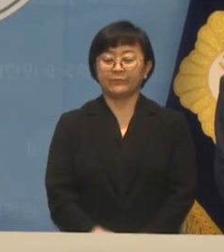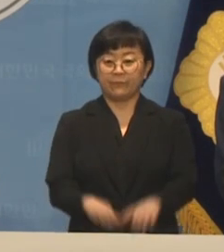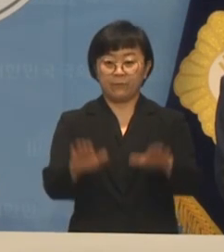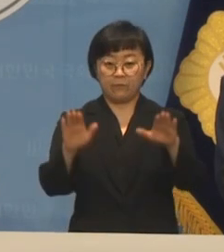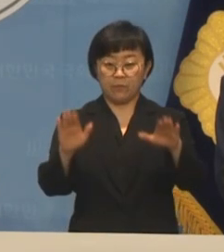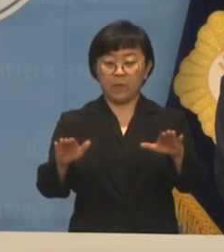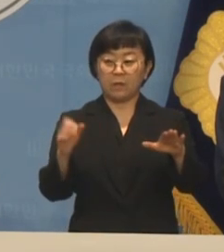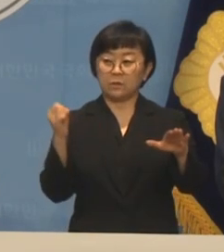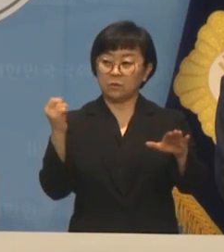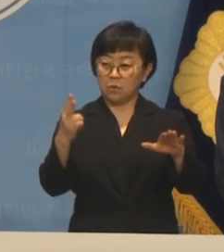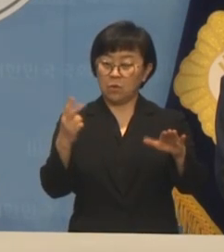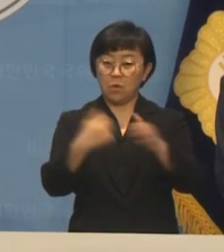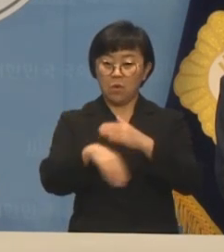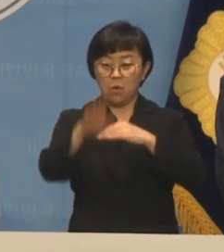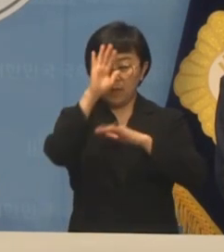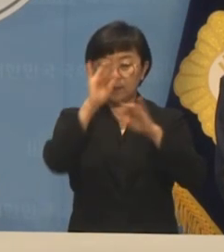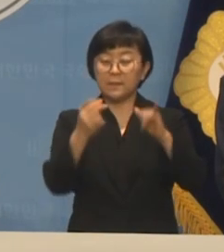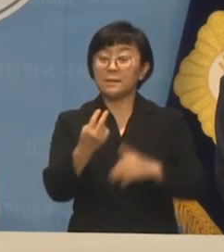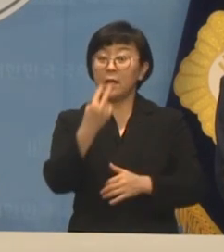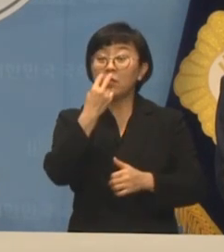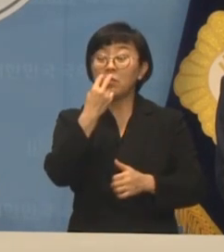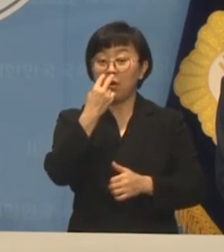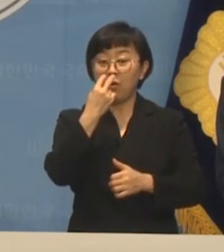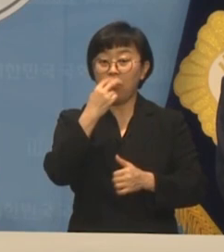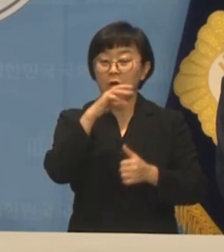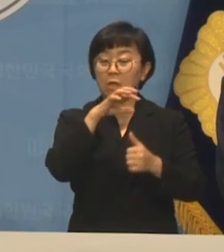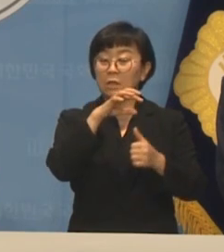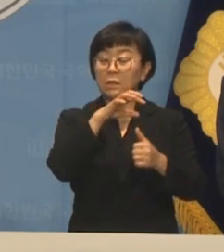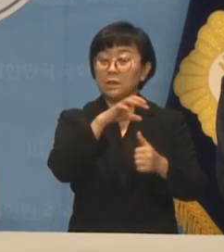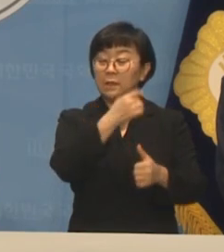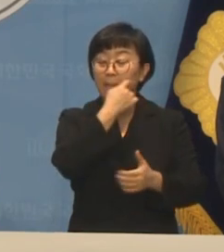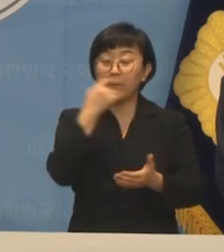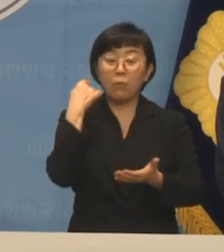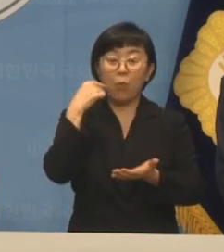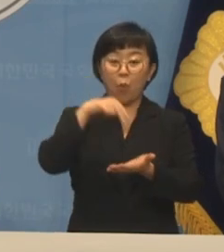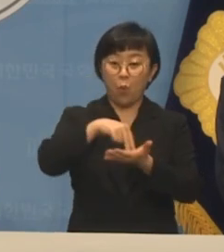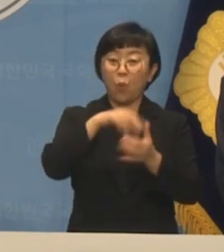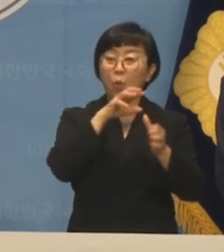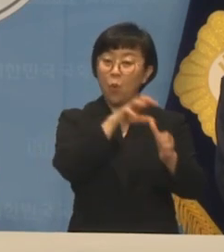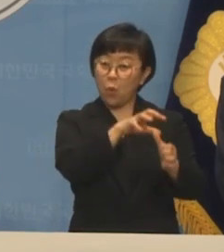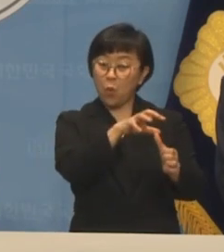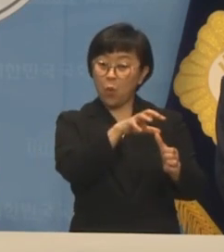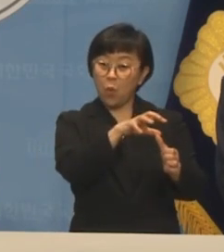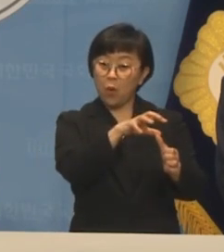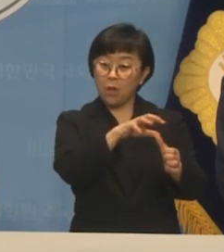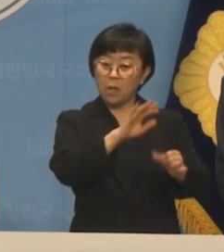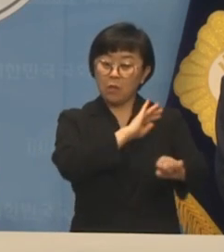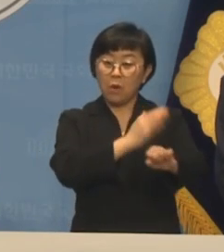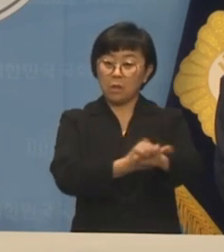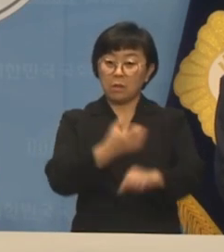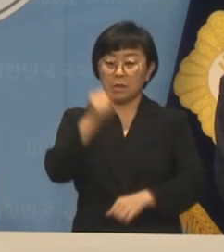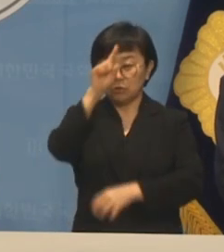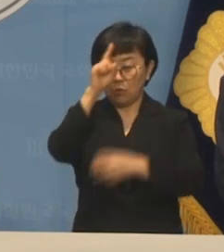이번에도 또 그 환자 생명을 담보로 해서 얻은 권력으로